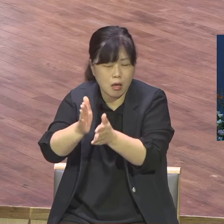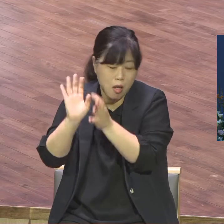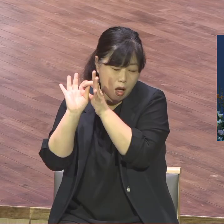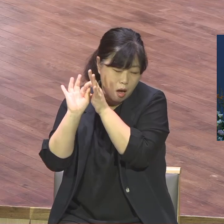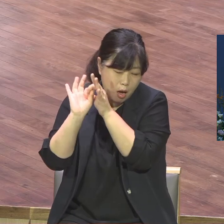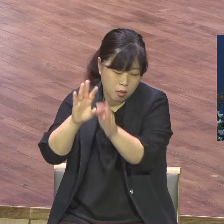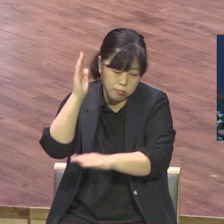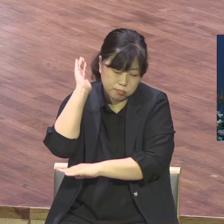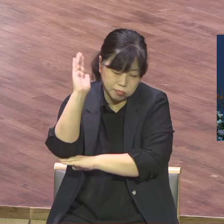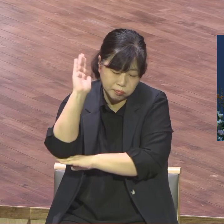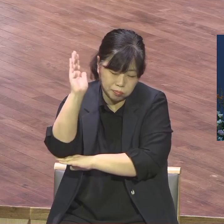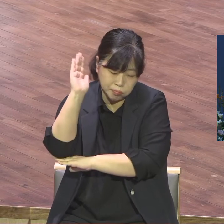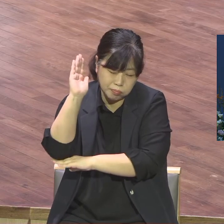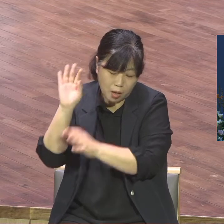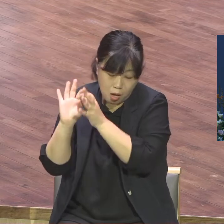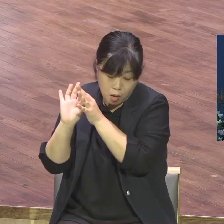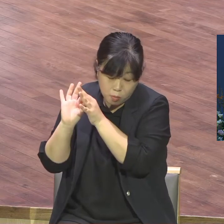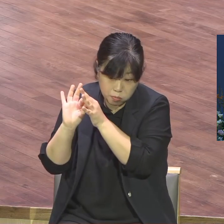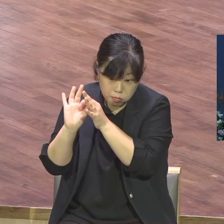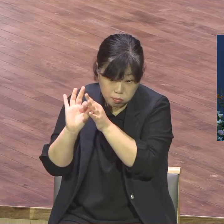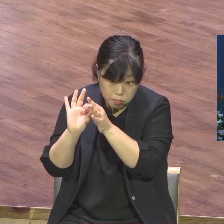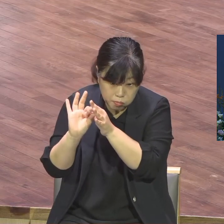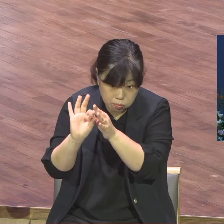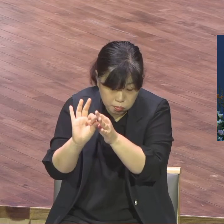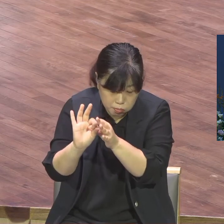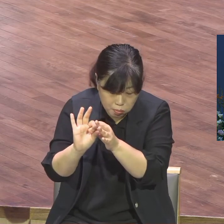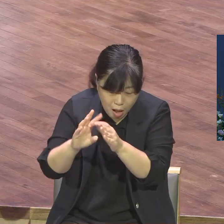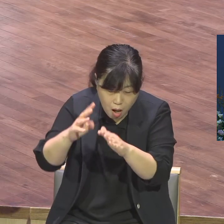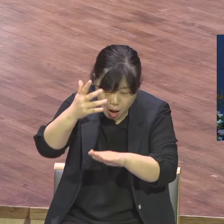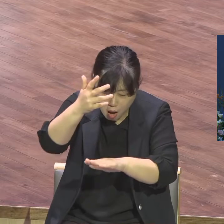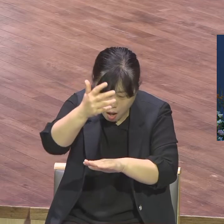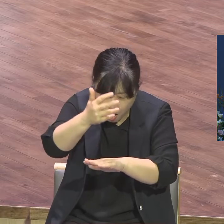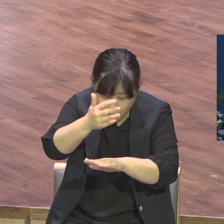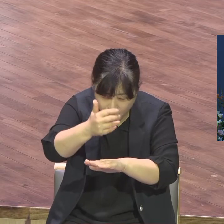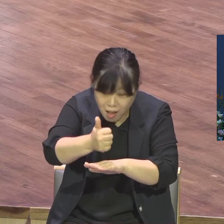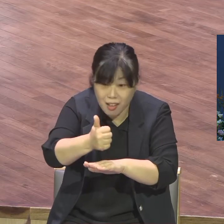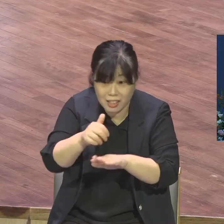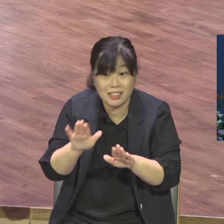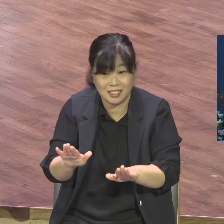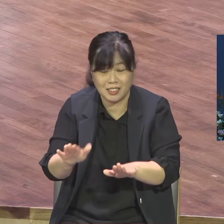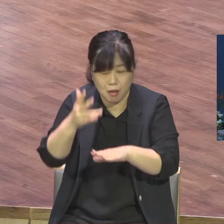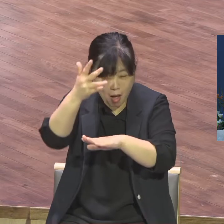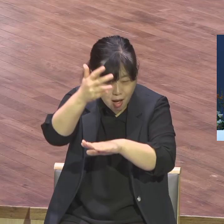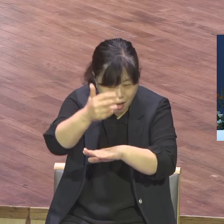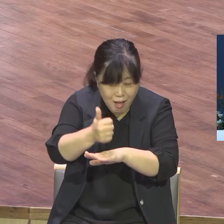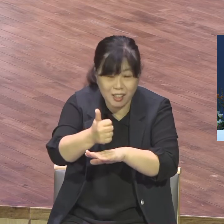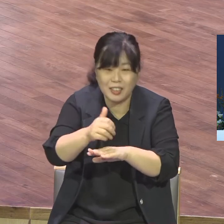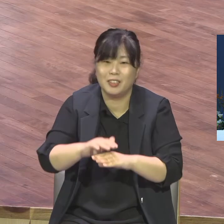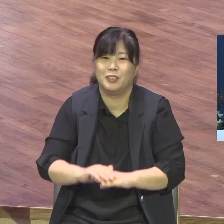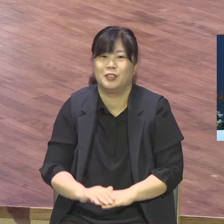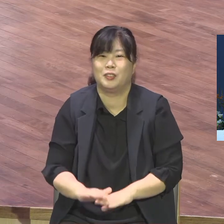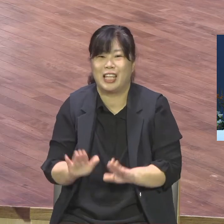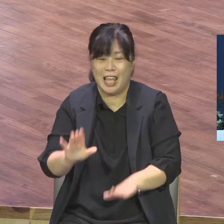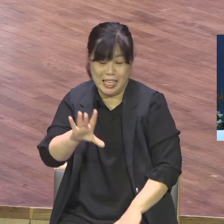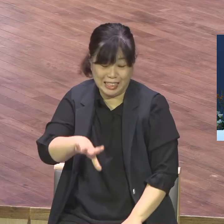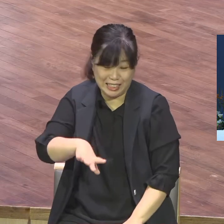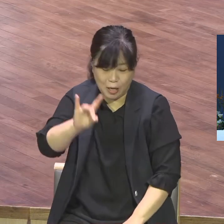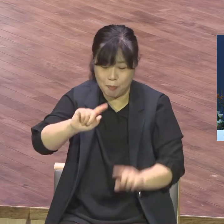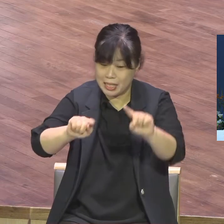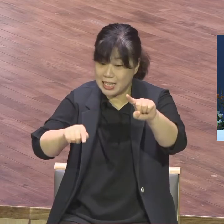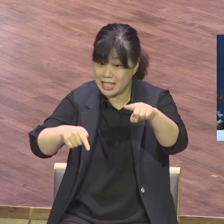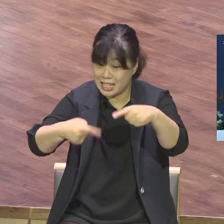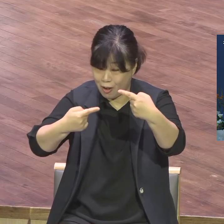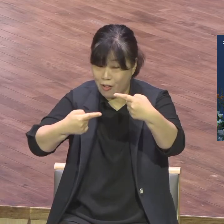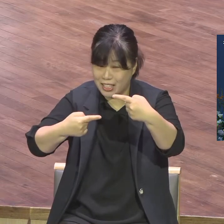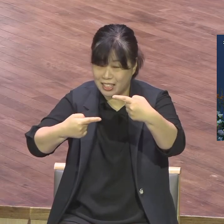이제 마지막 시점에 와 있습니다. 로마서 첫 설교 제목이 복음으로